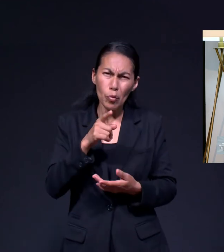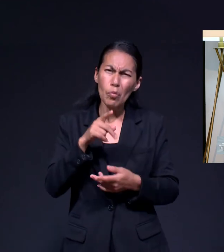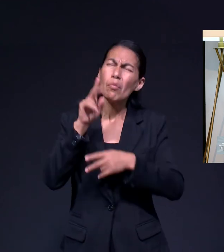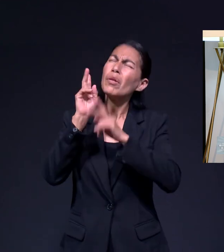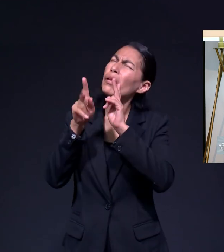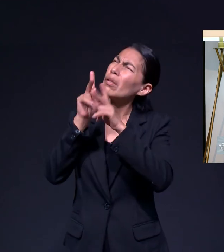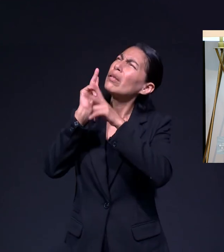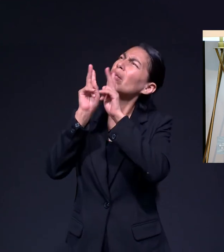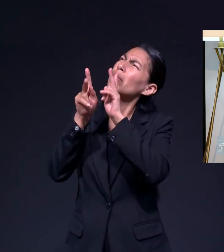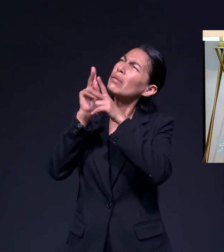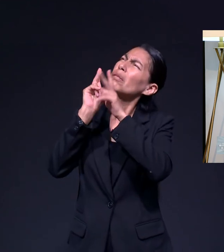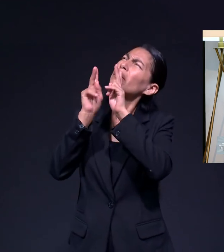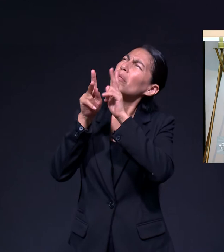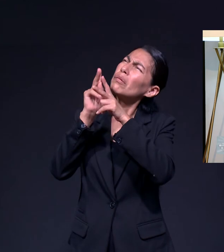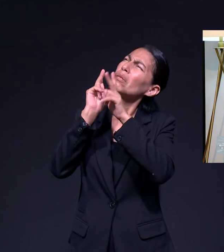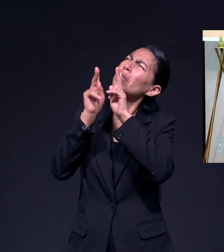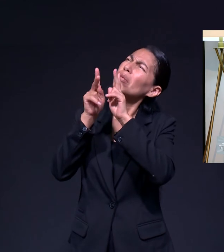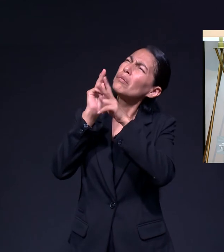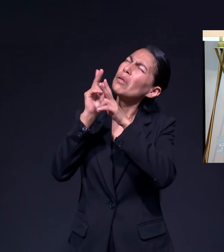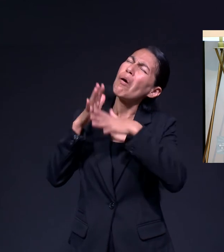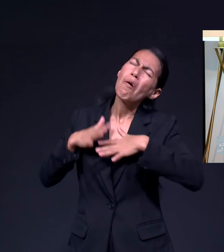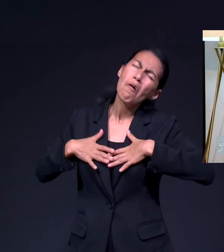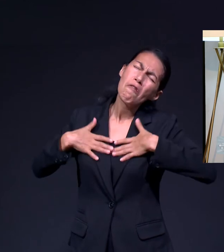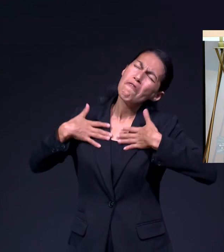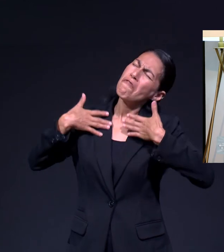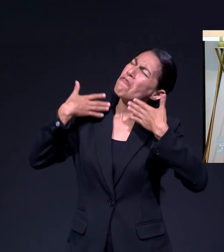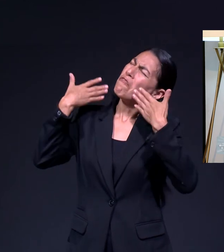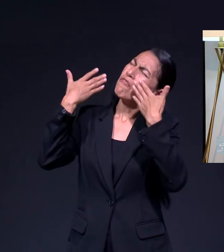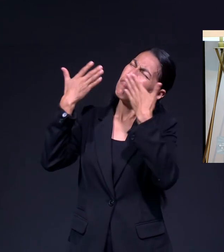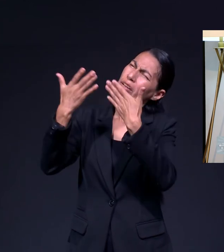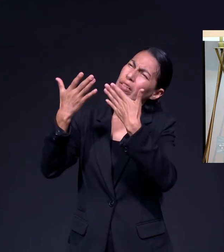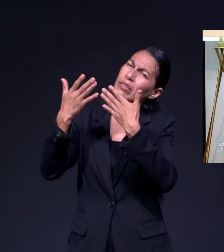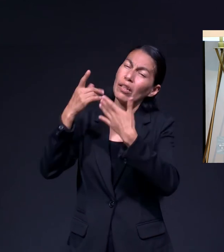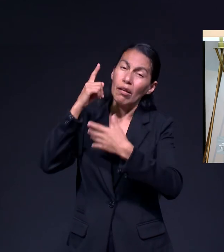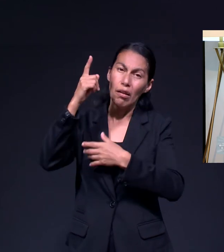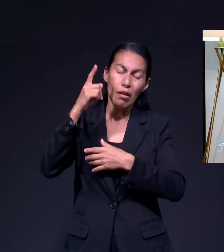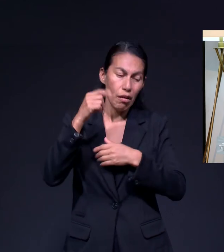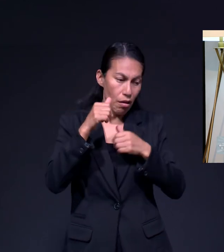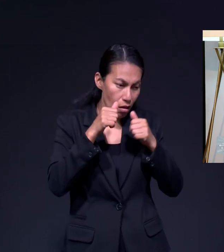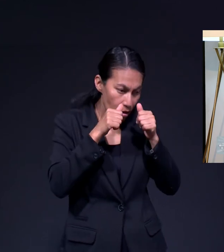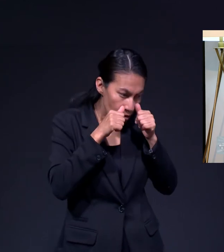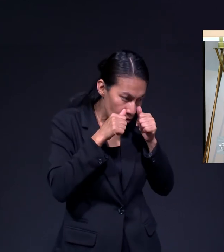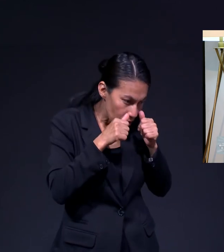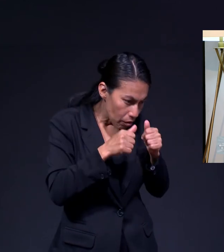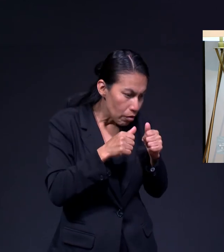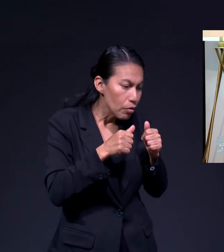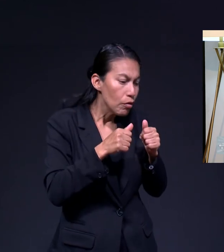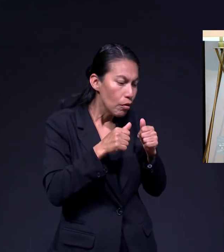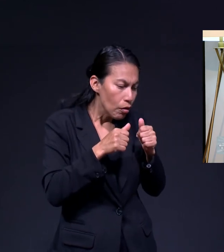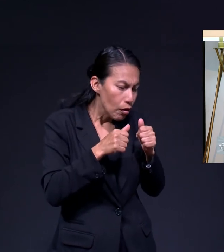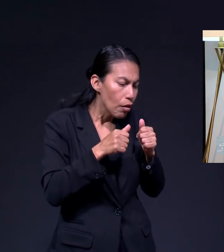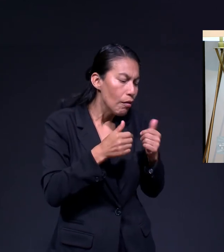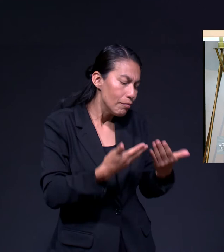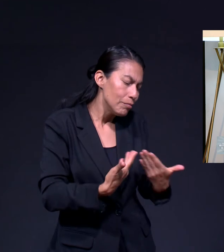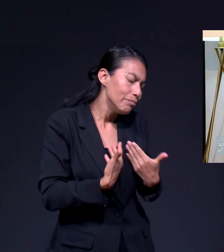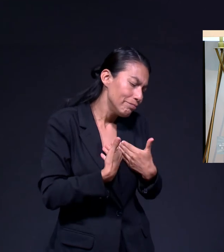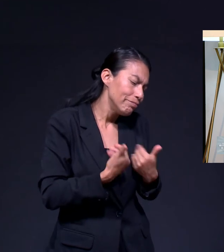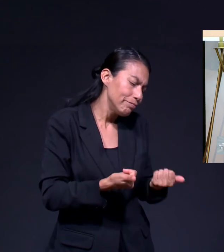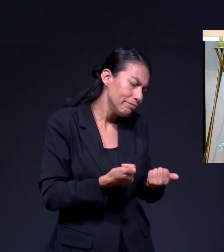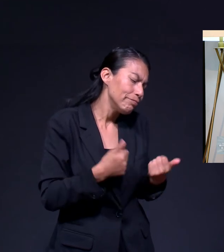la necesidad que tú tienes y él escuchará si tú tienes albergas en tu